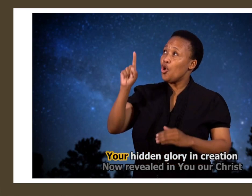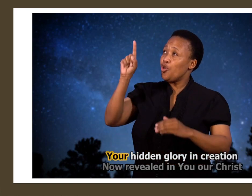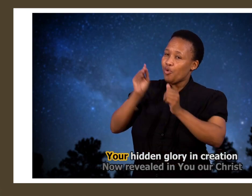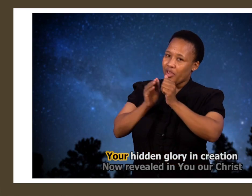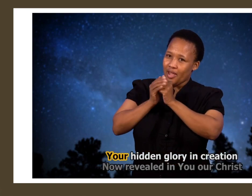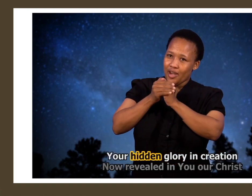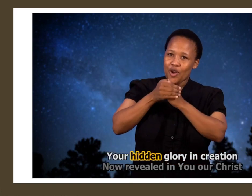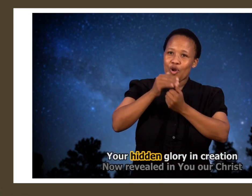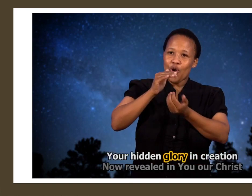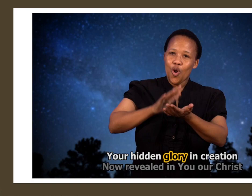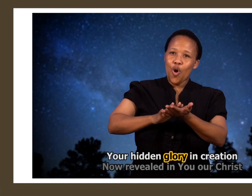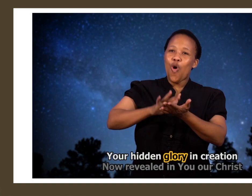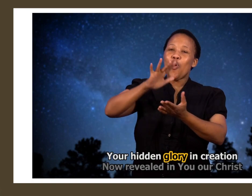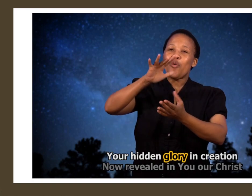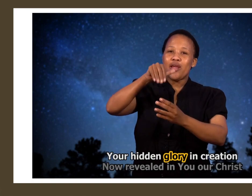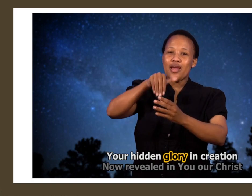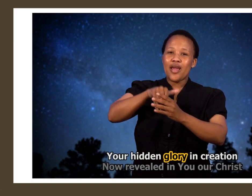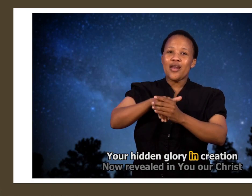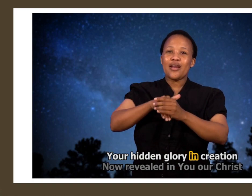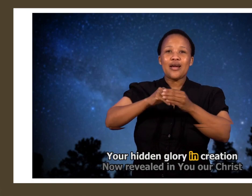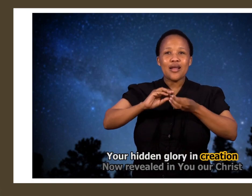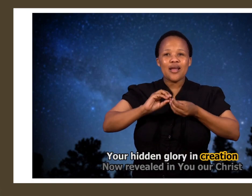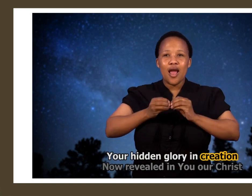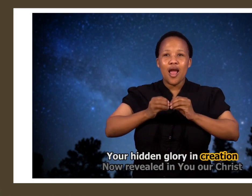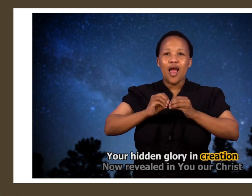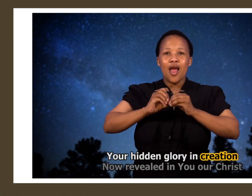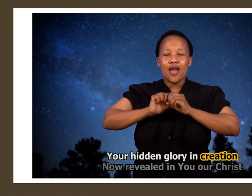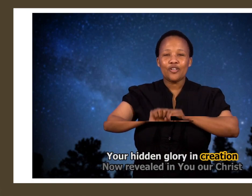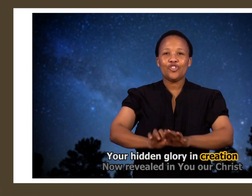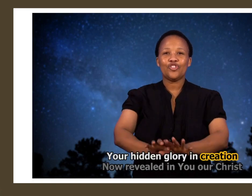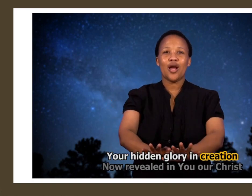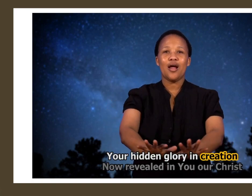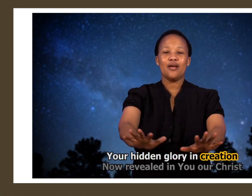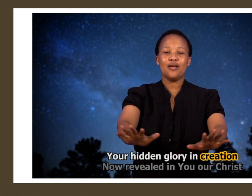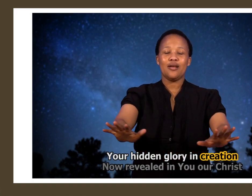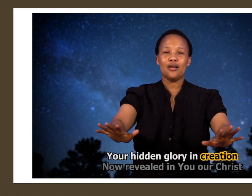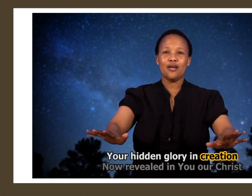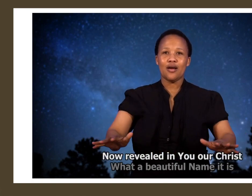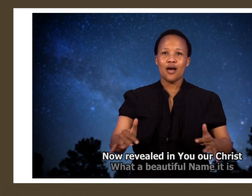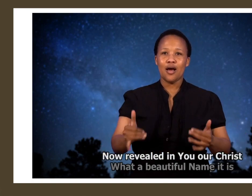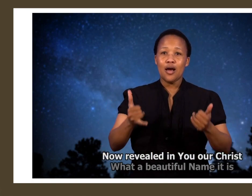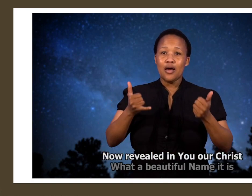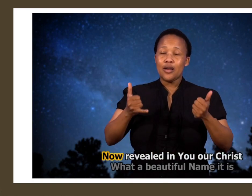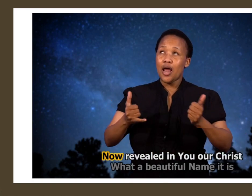Your hidden glory in creation,